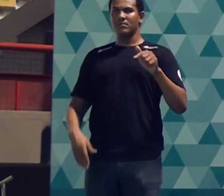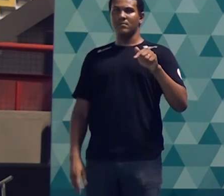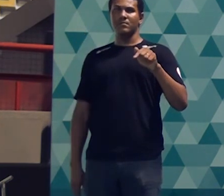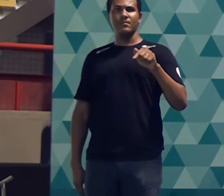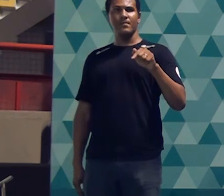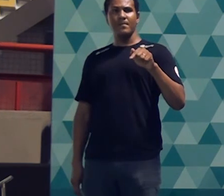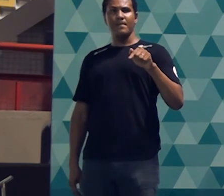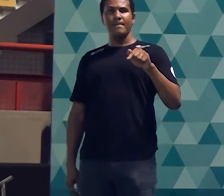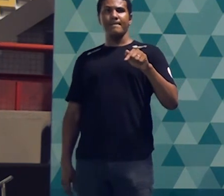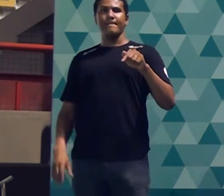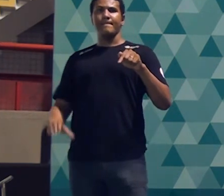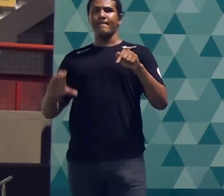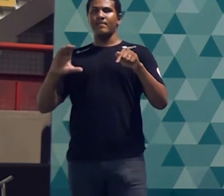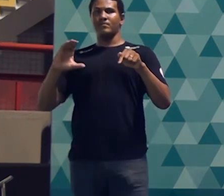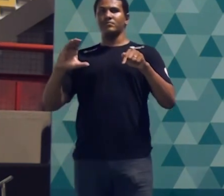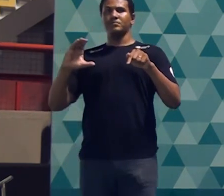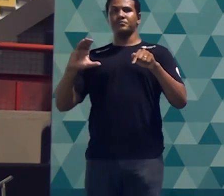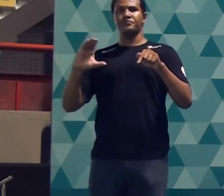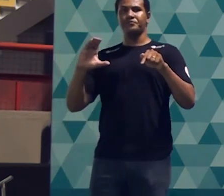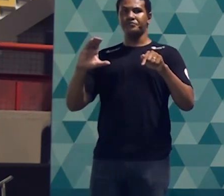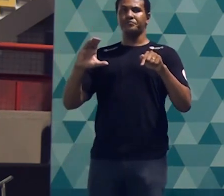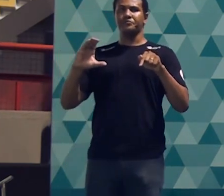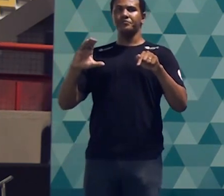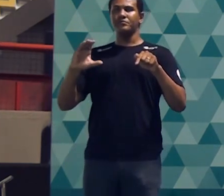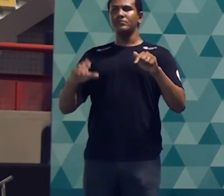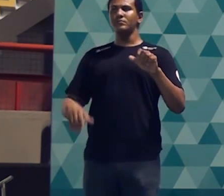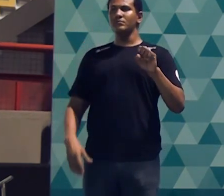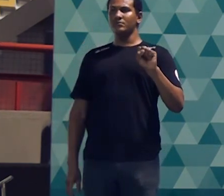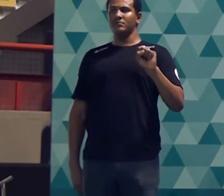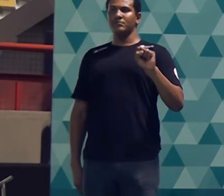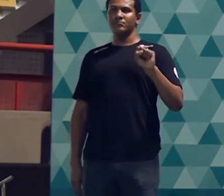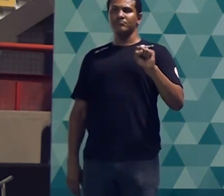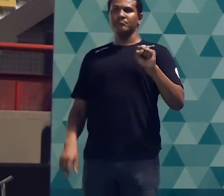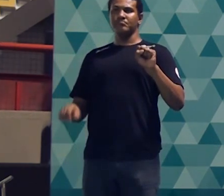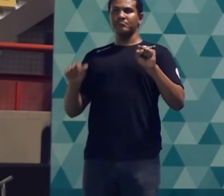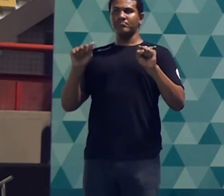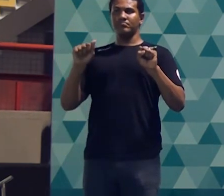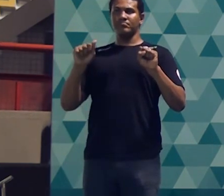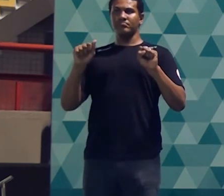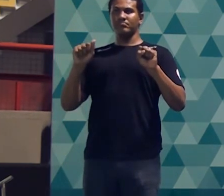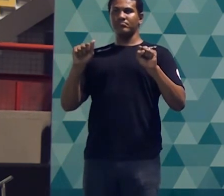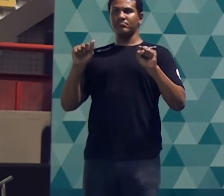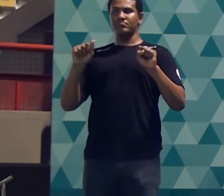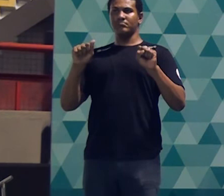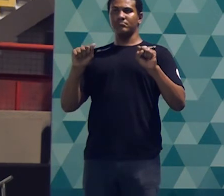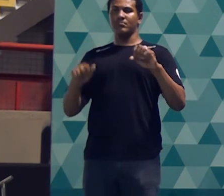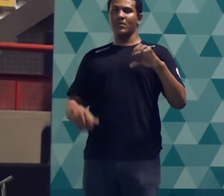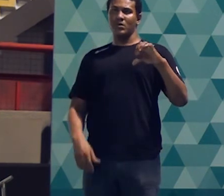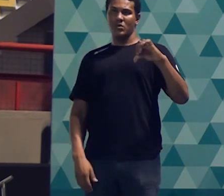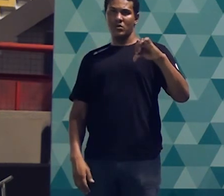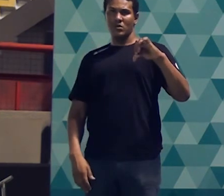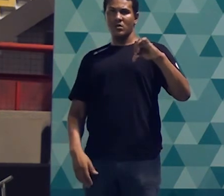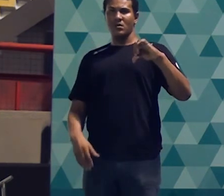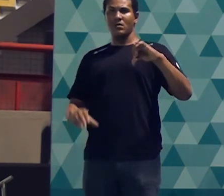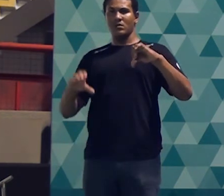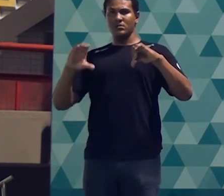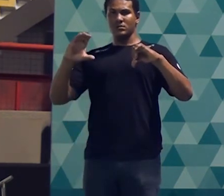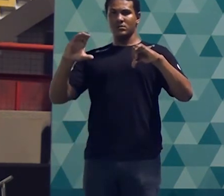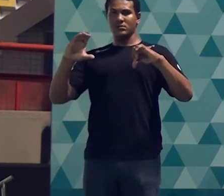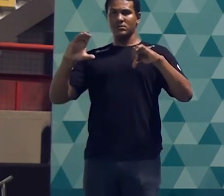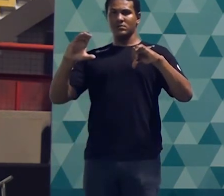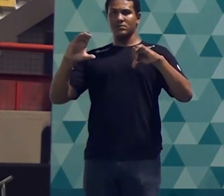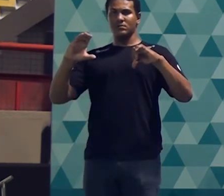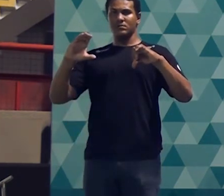7, C de coração. 8, A de amor. 9, C de